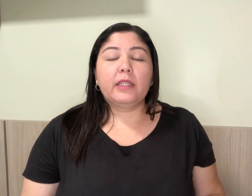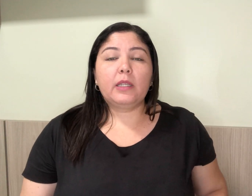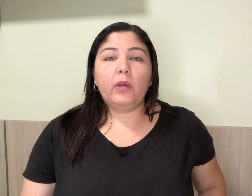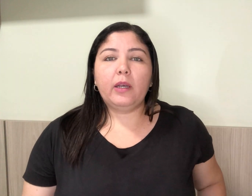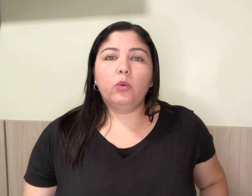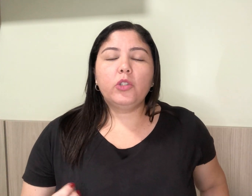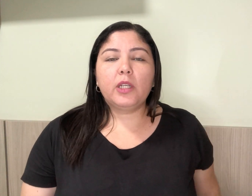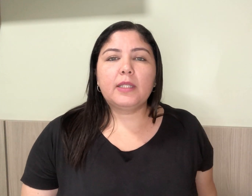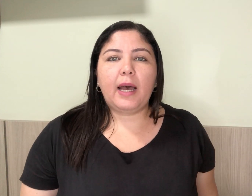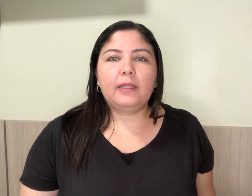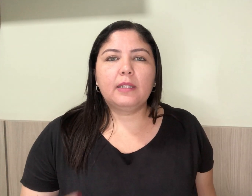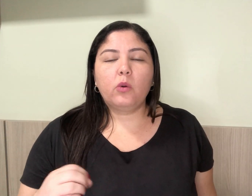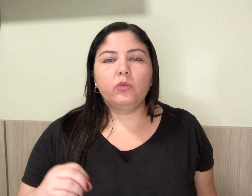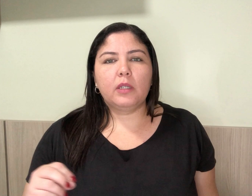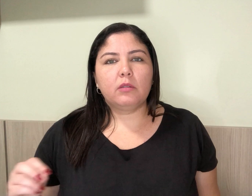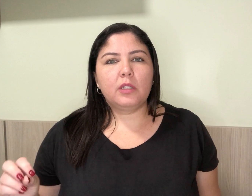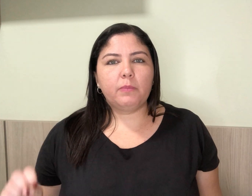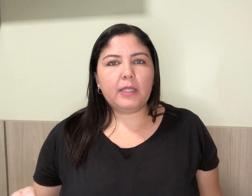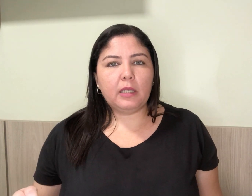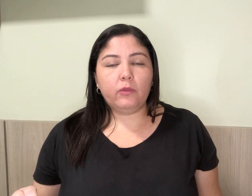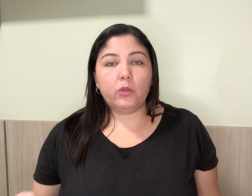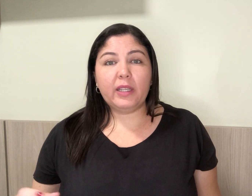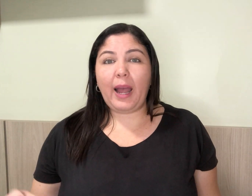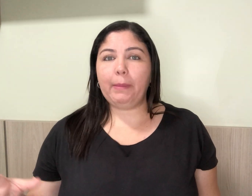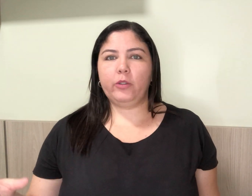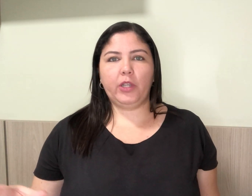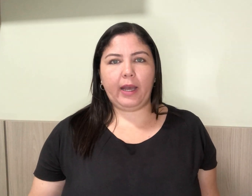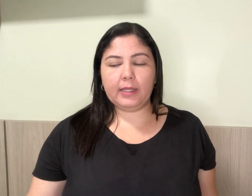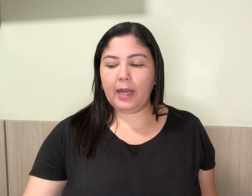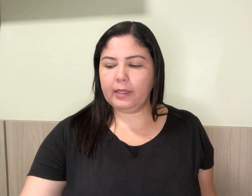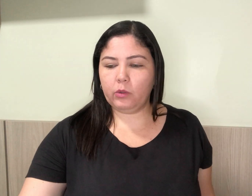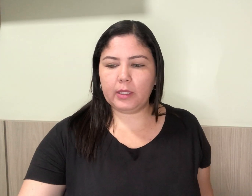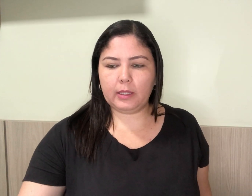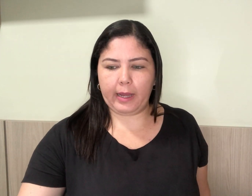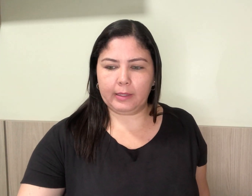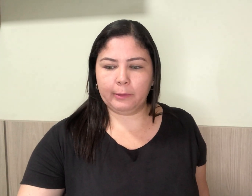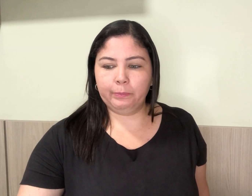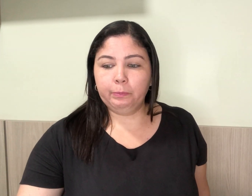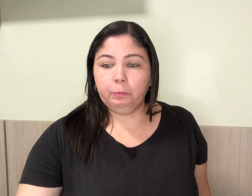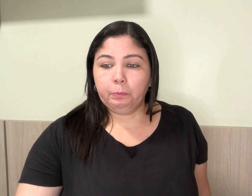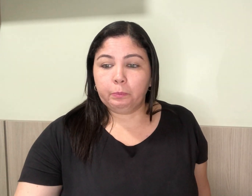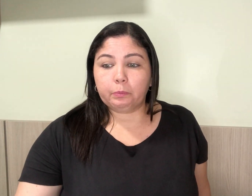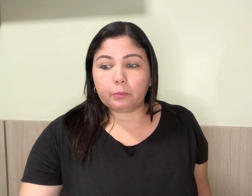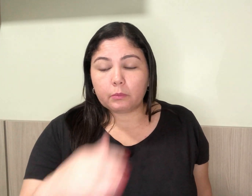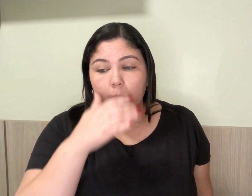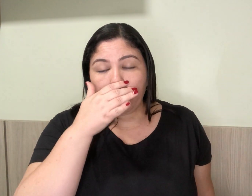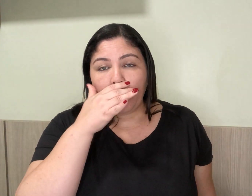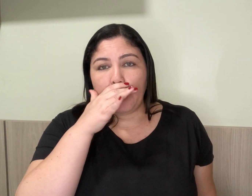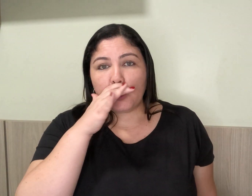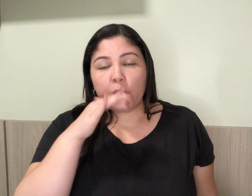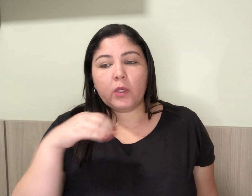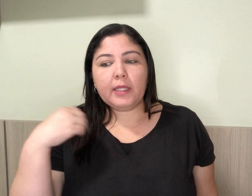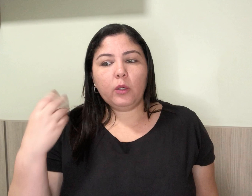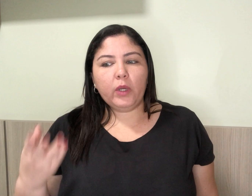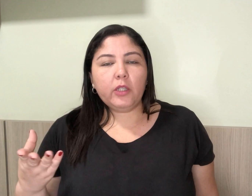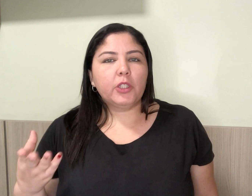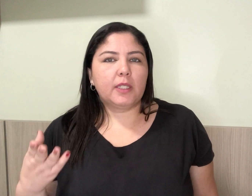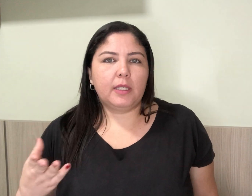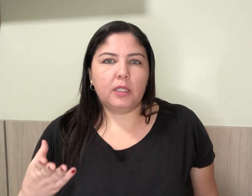são utilizadas em contextos específicos gramaticais da língua de sinais. As funções linguísticas das